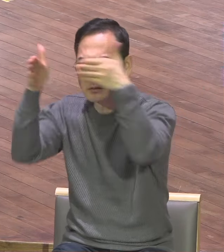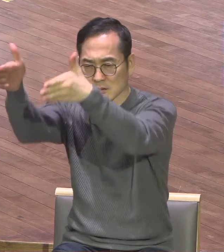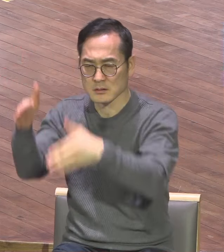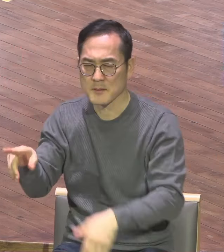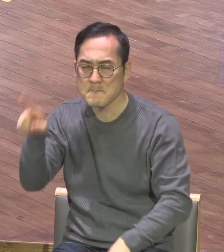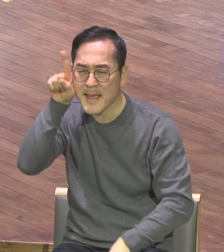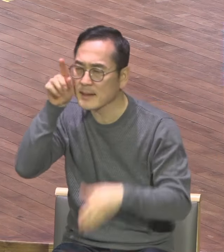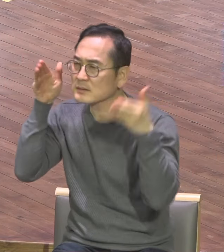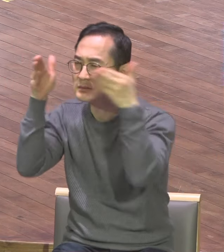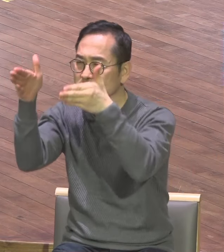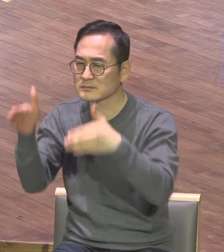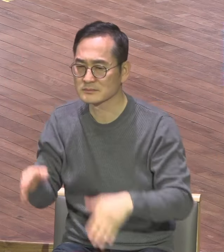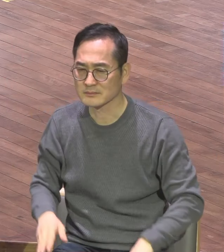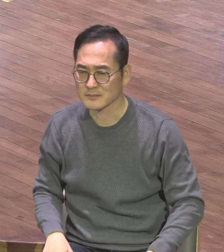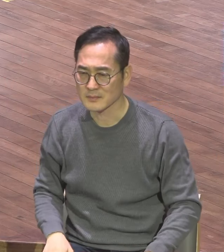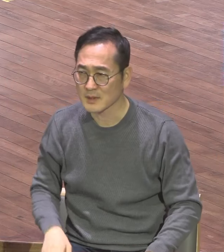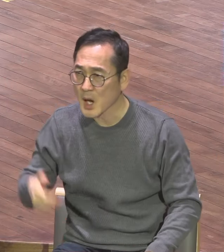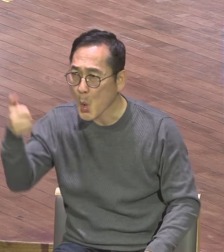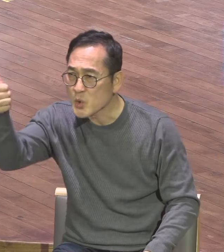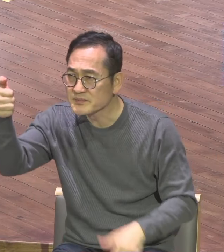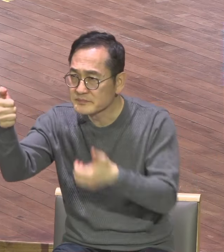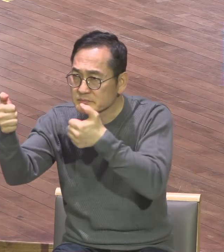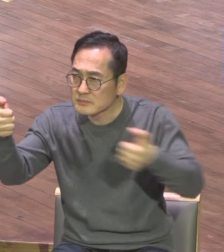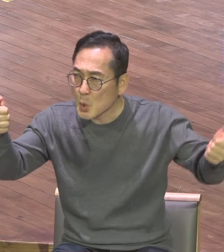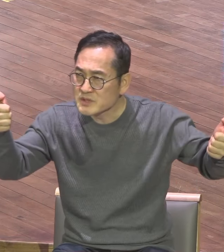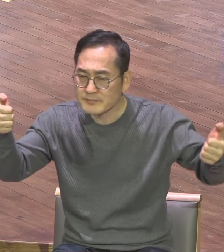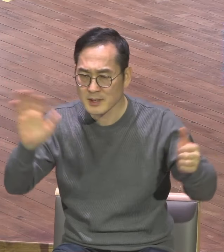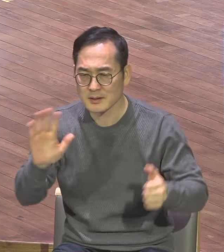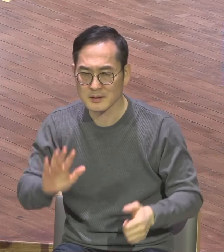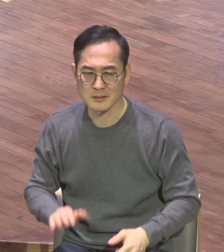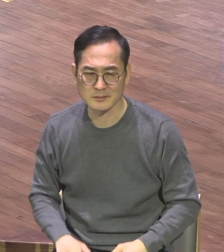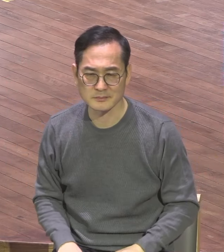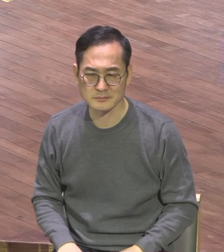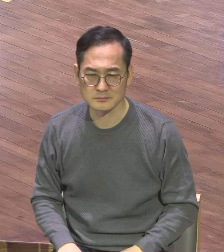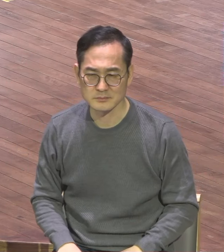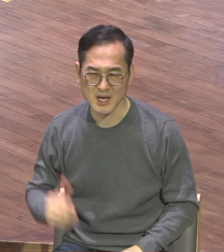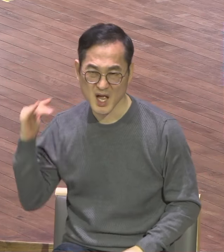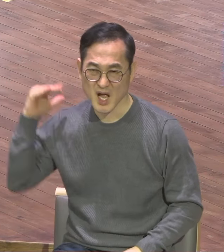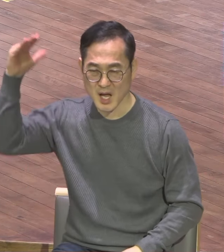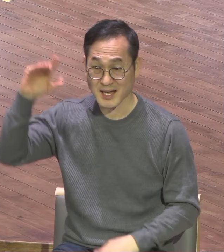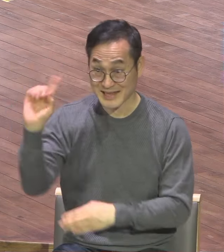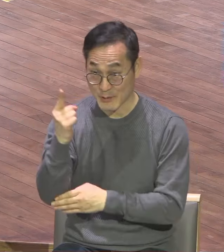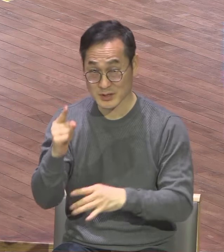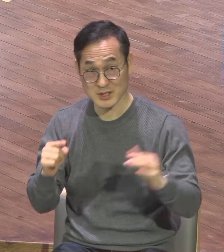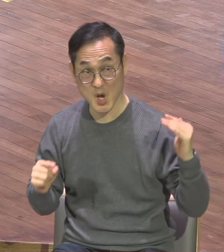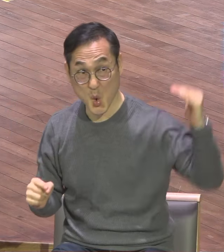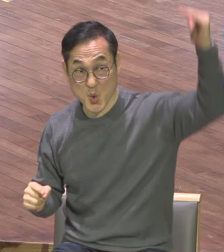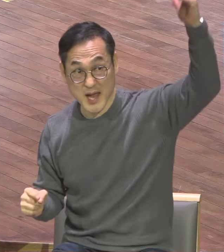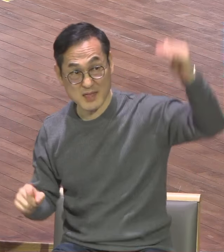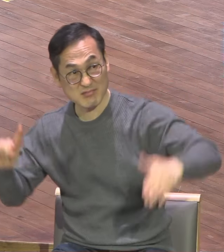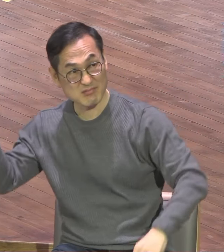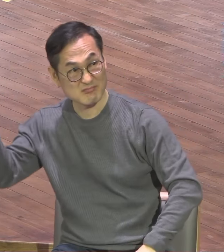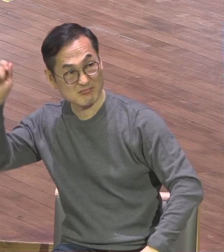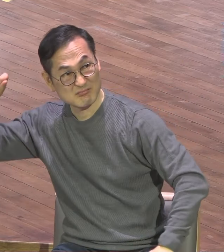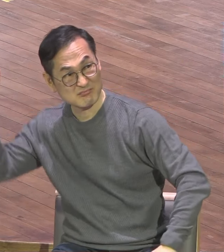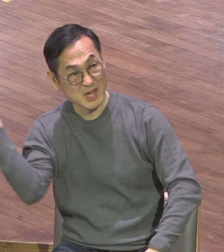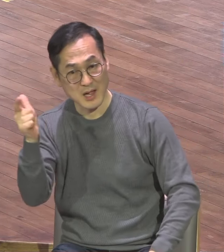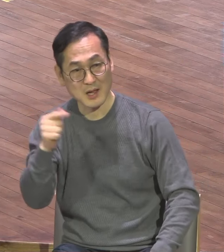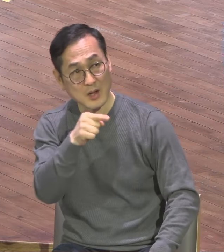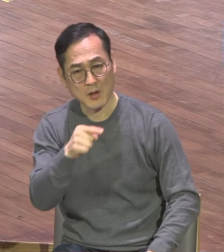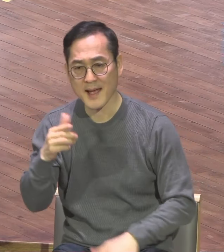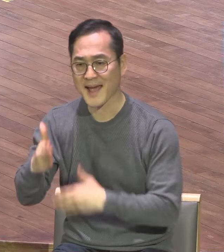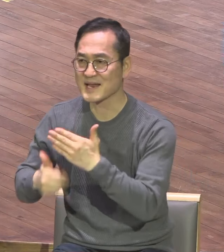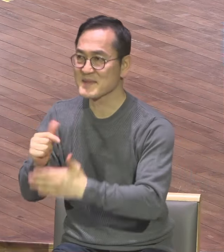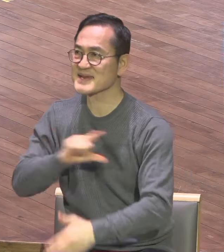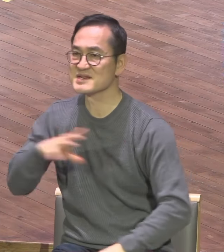때. 이 골리앗과 열전회를 보면요, 골리앗과 싸울 때요, 다윗은요, 살아계신 만군의 여호와